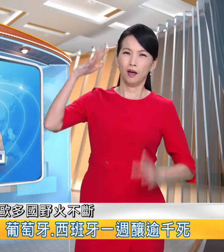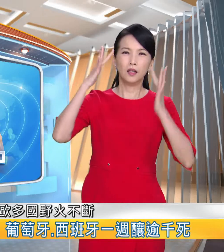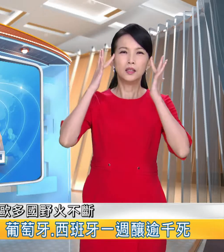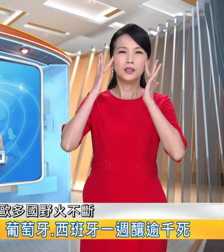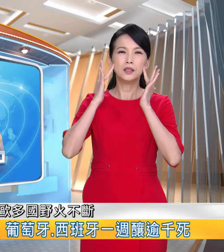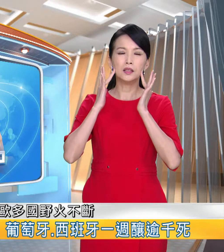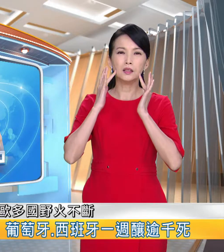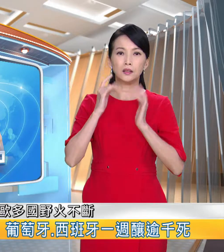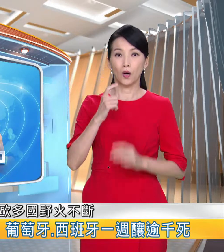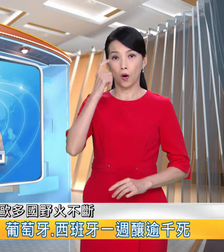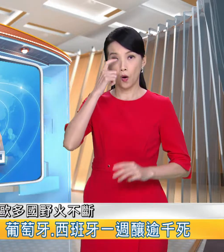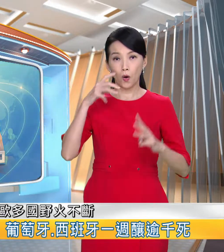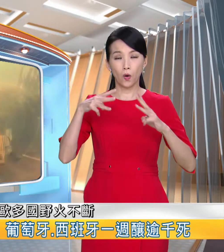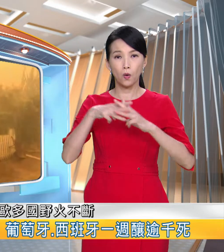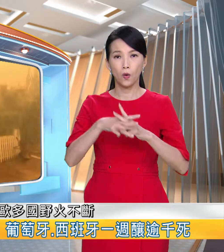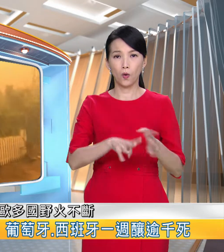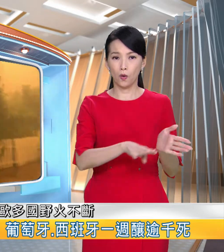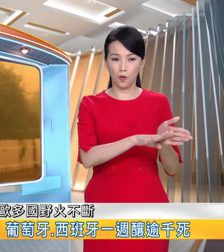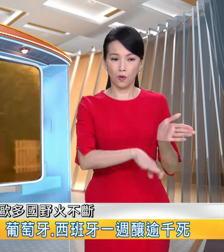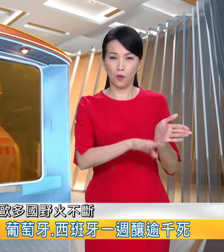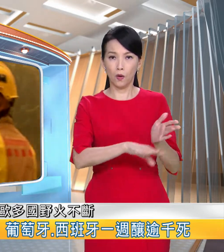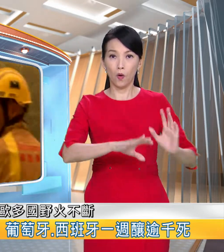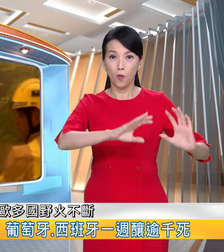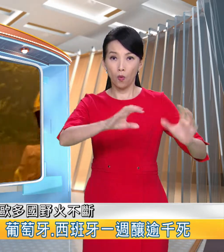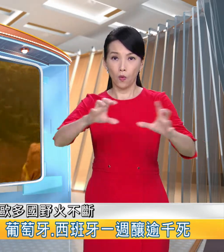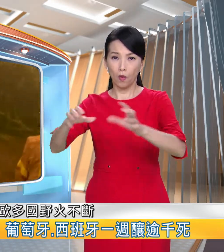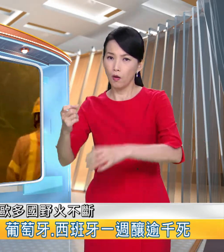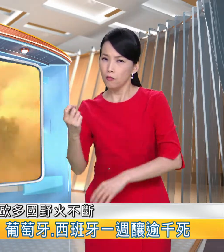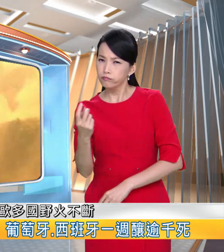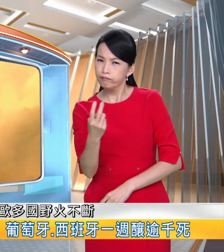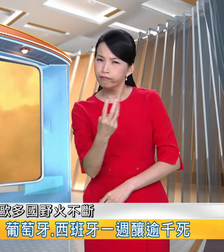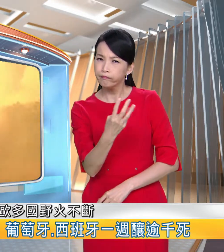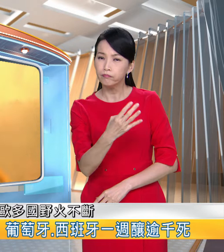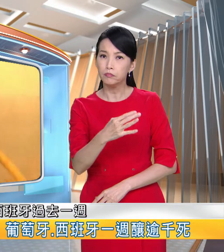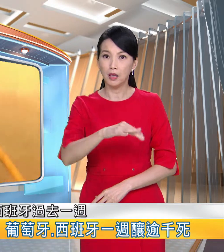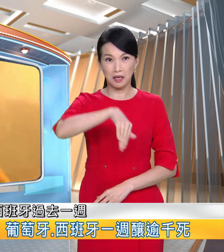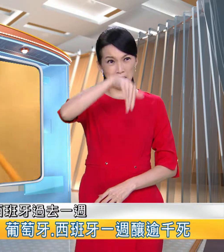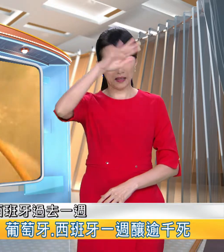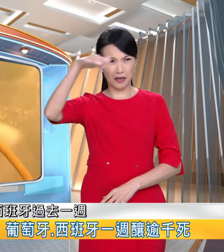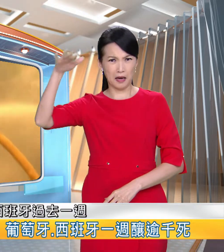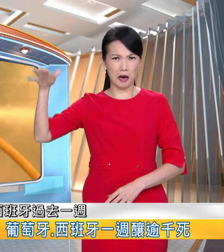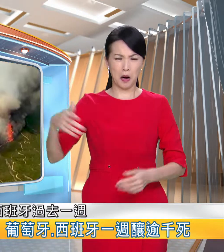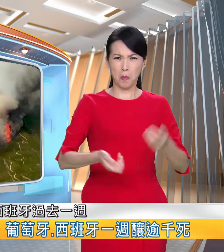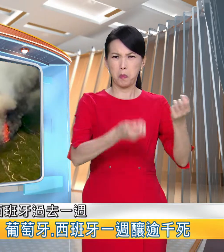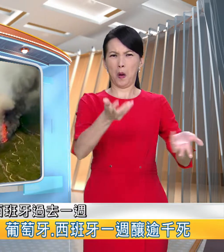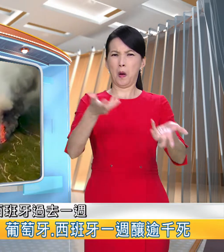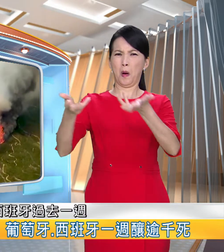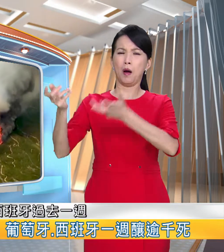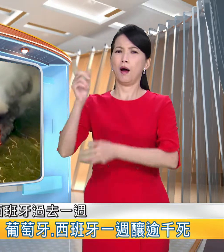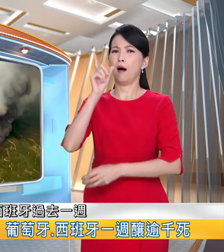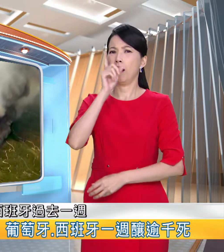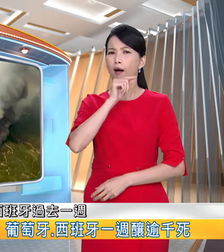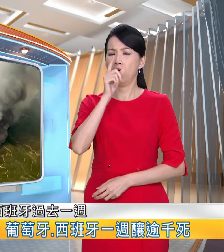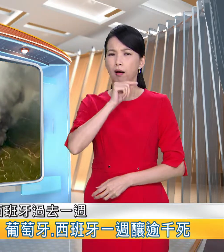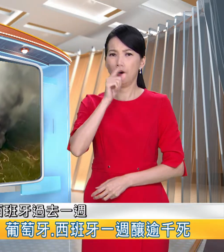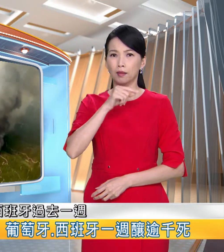热浪来袭，南欧多国野火不断。而葡萄牙与西班牙过去一